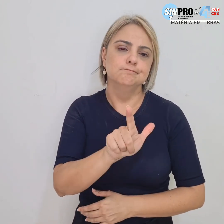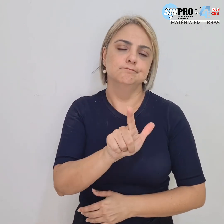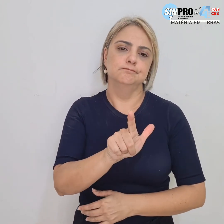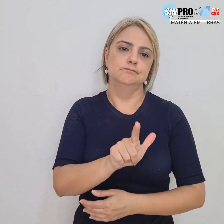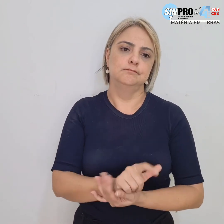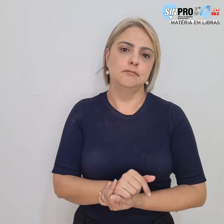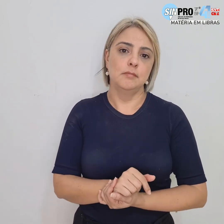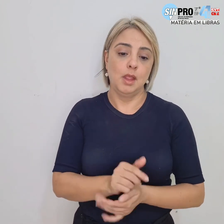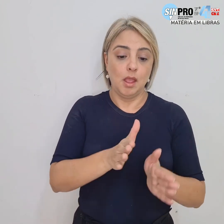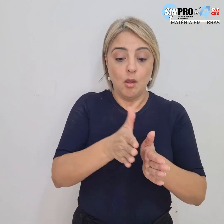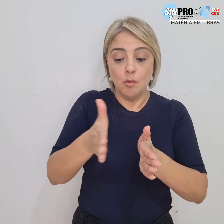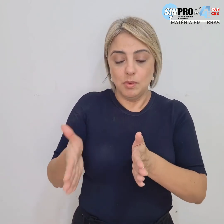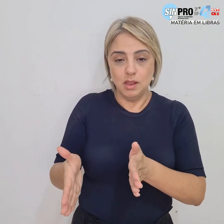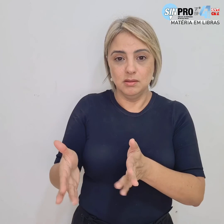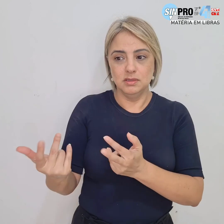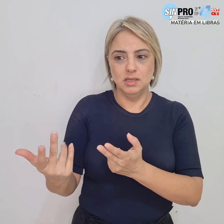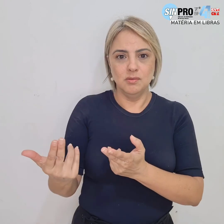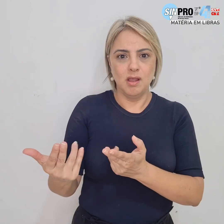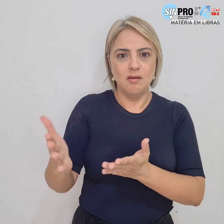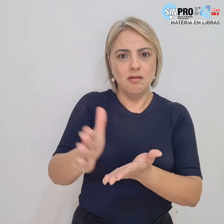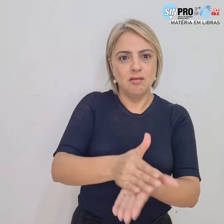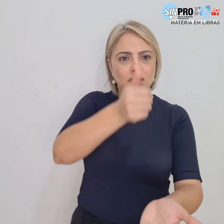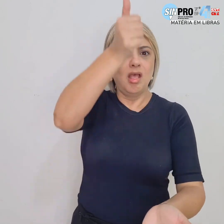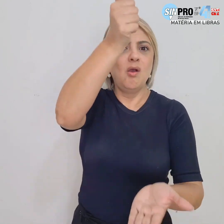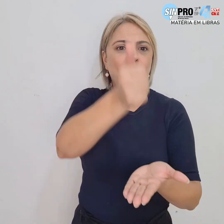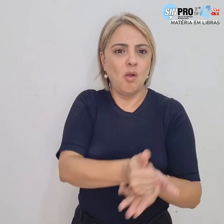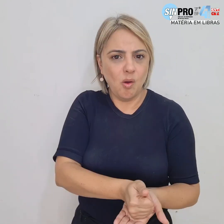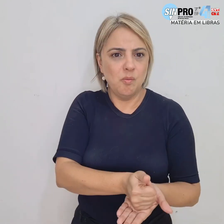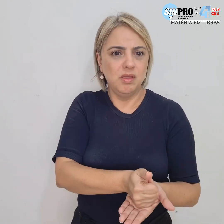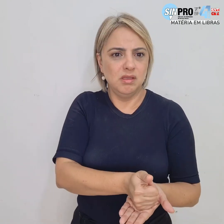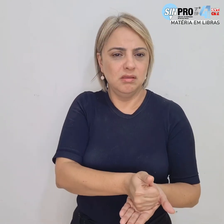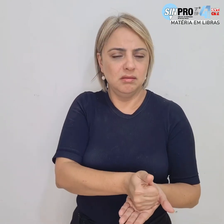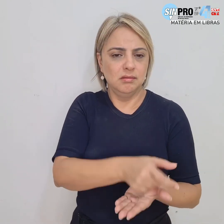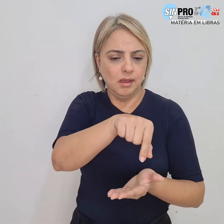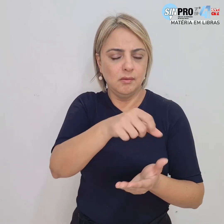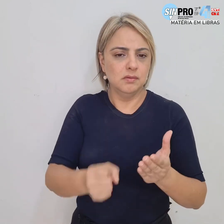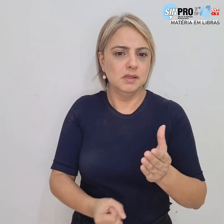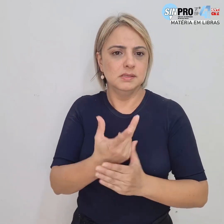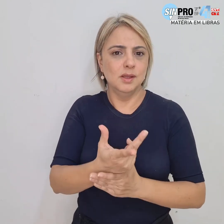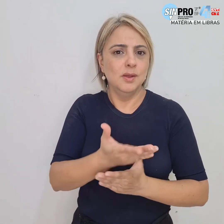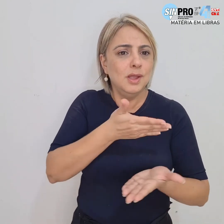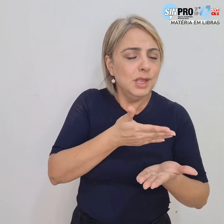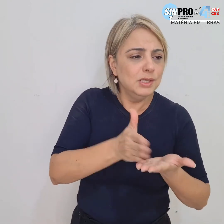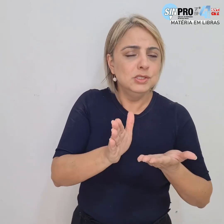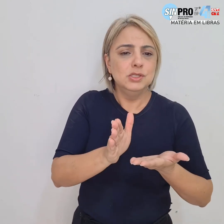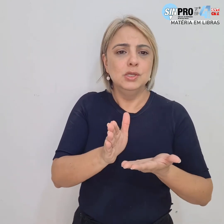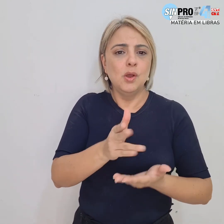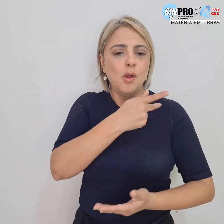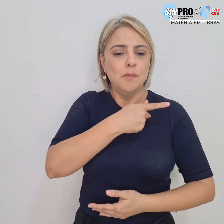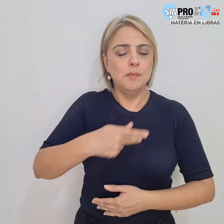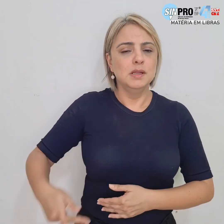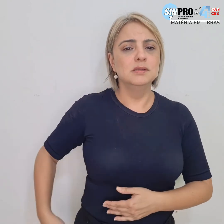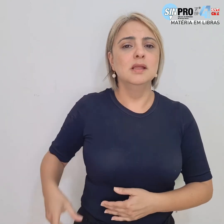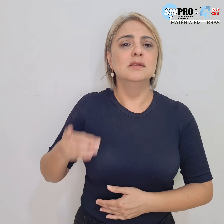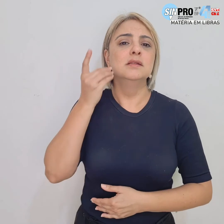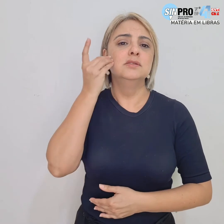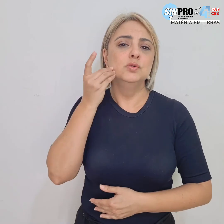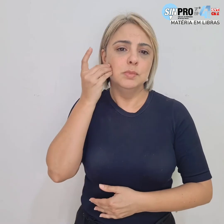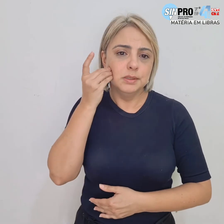O período coincide com o golpe de Estado que tirou do poder a presidenta Dilma Rousseff.